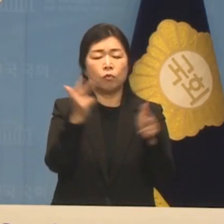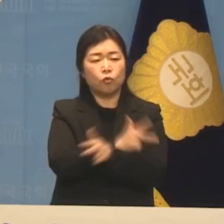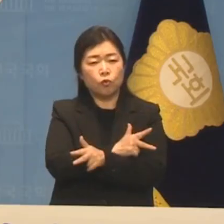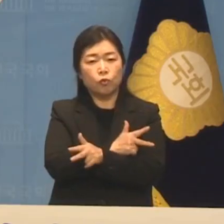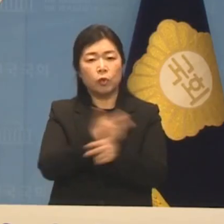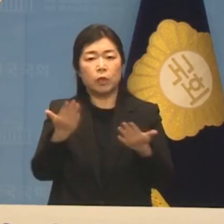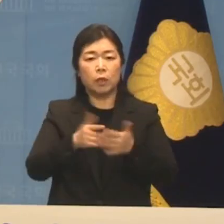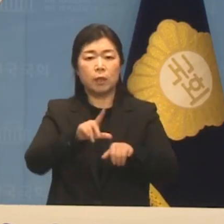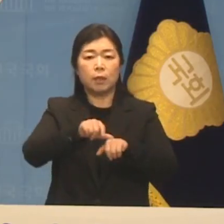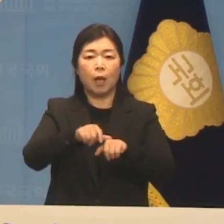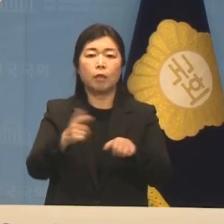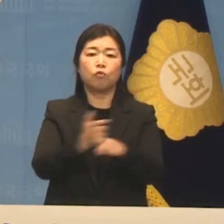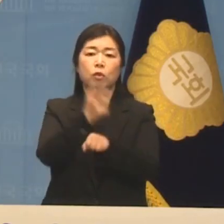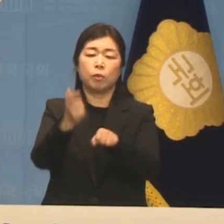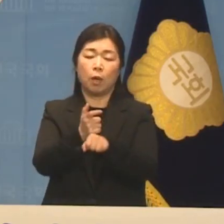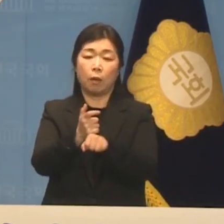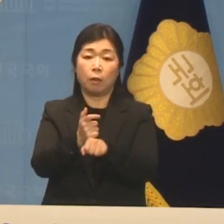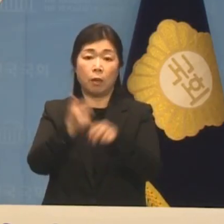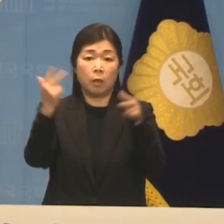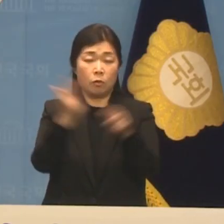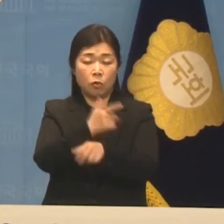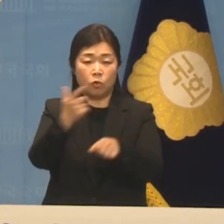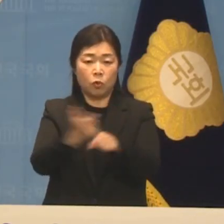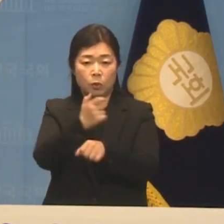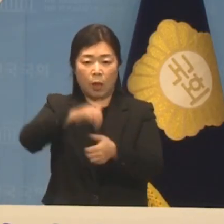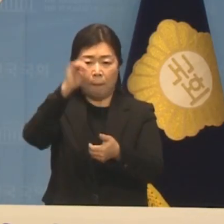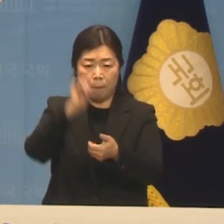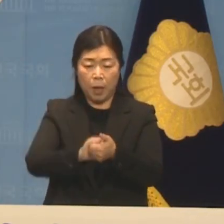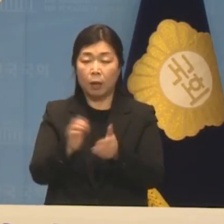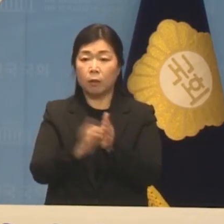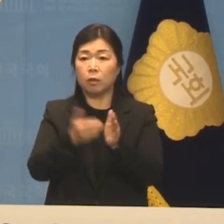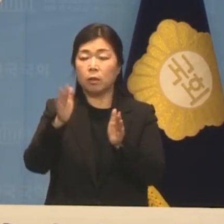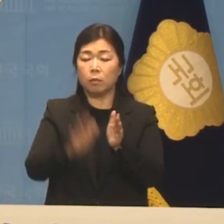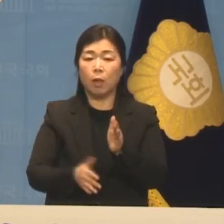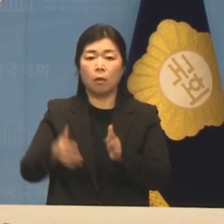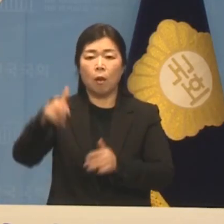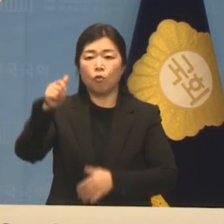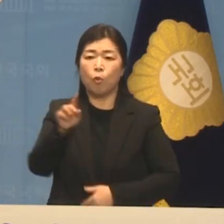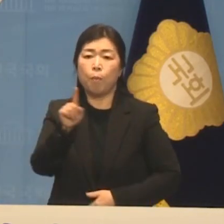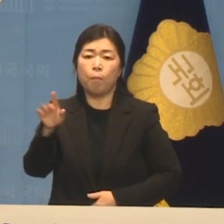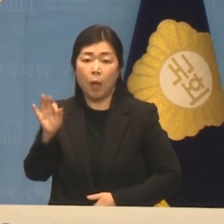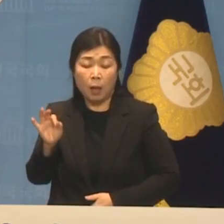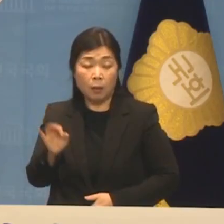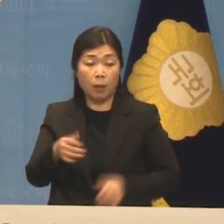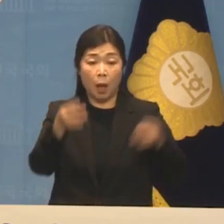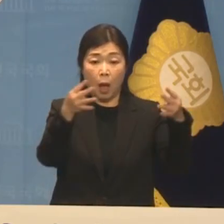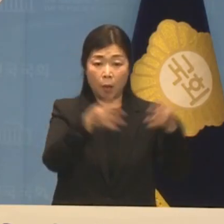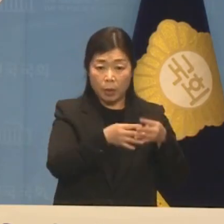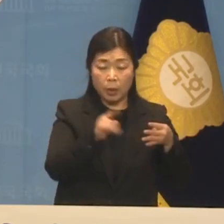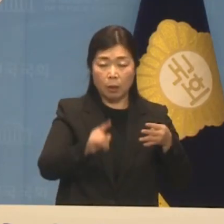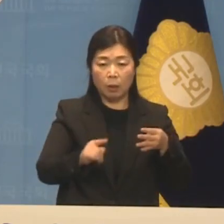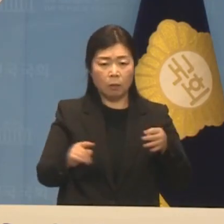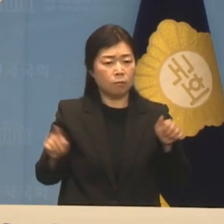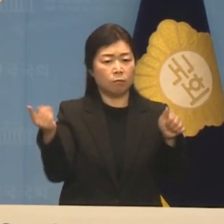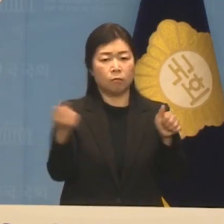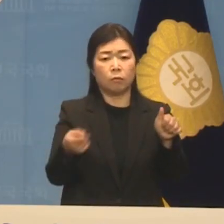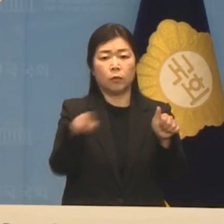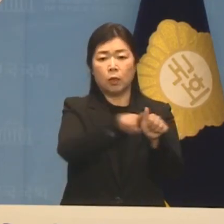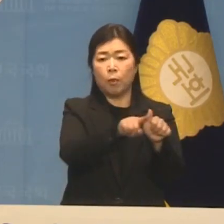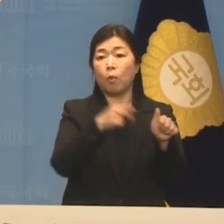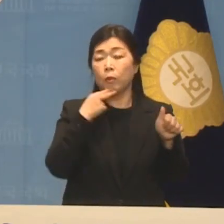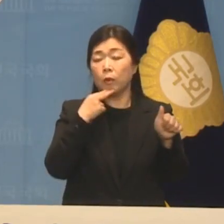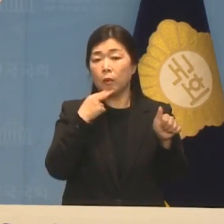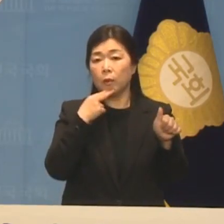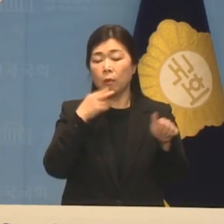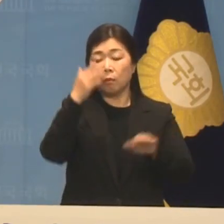작업시간은 60시간으로 제한되었습니다. 하지만 쿠팡은 그 합의에 동참하지 않았습니다.